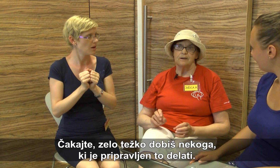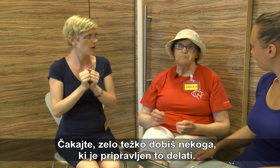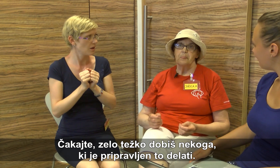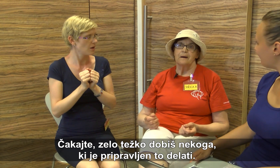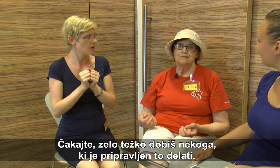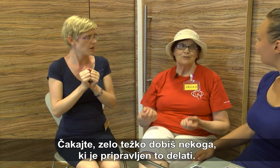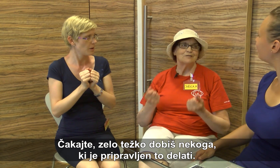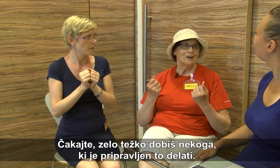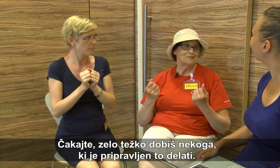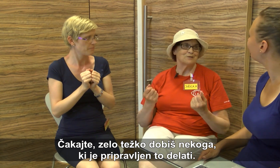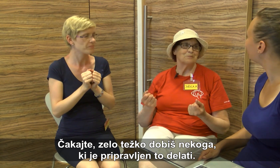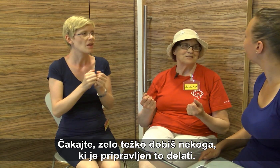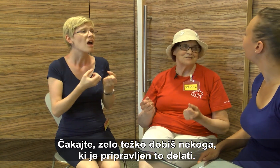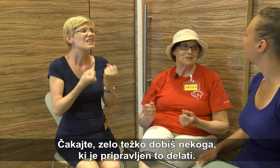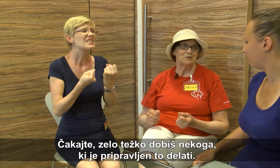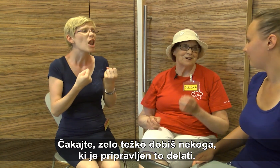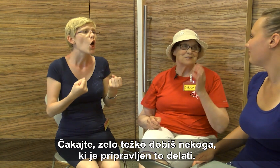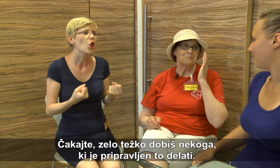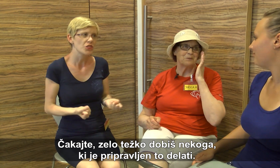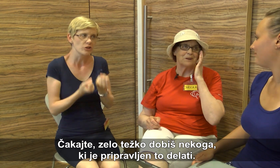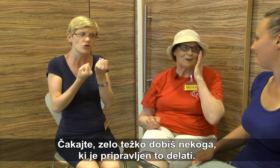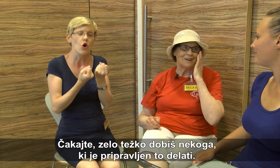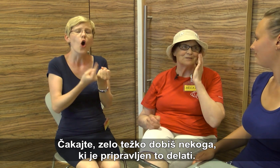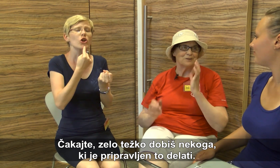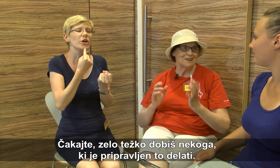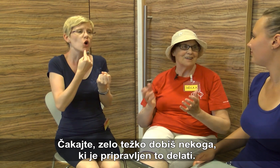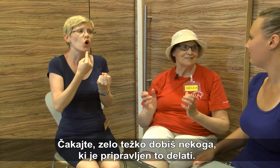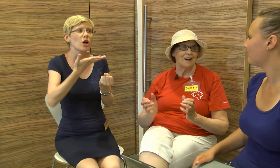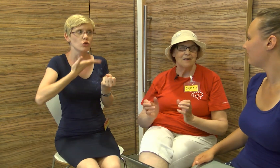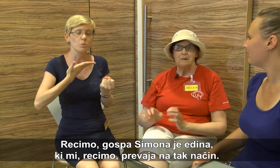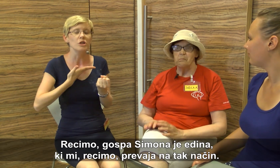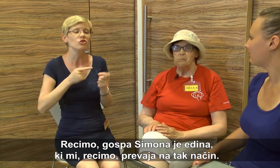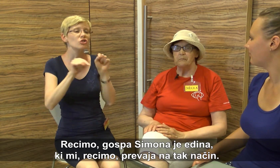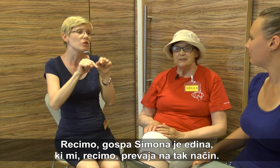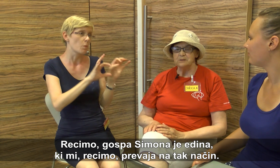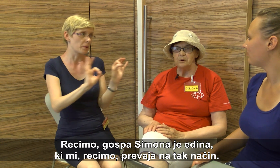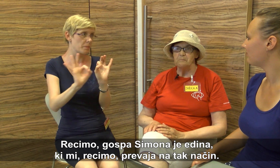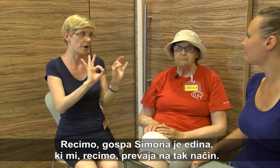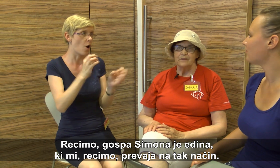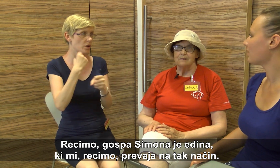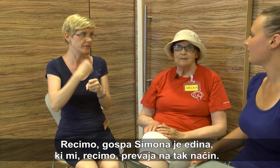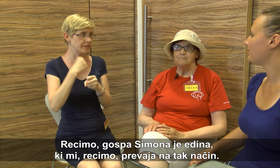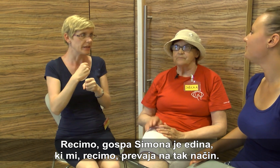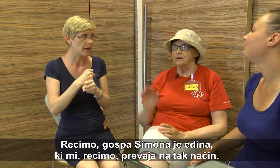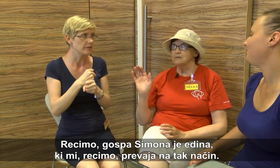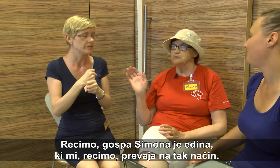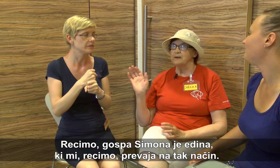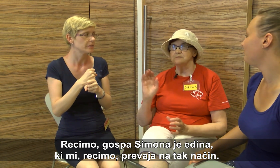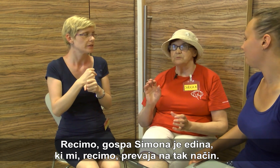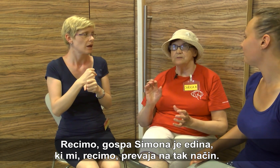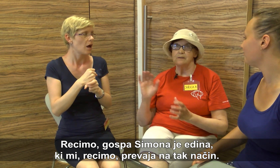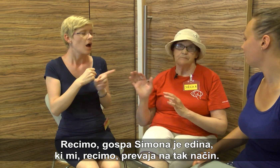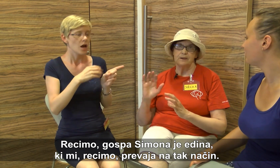Čak da zelo težko dobiš nekoga, ki je pripravljen to delati. Ne? Recimo,